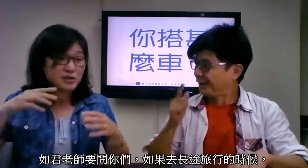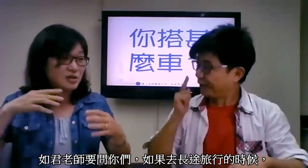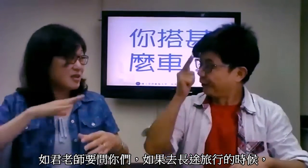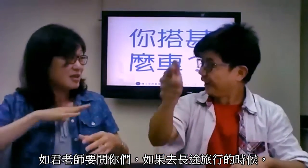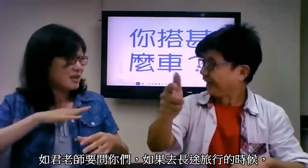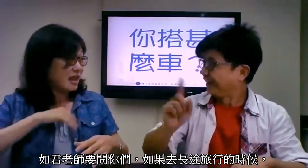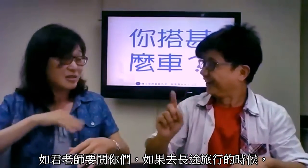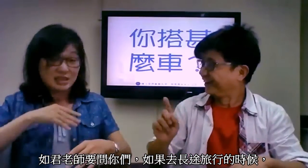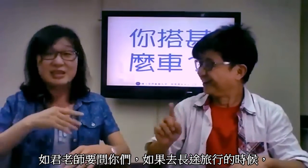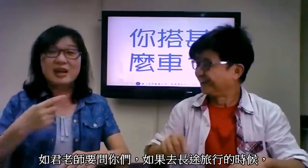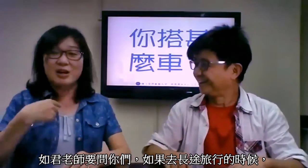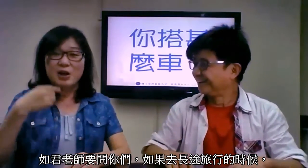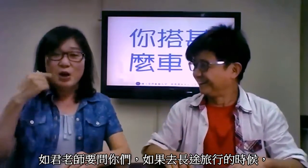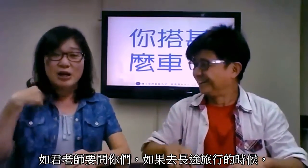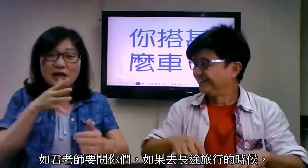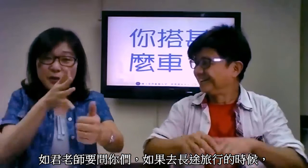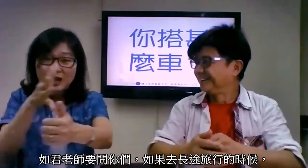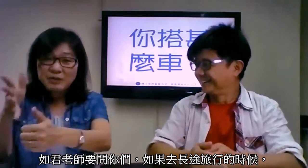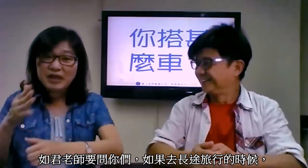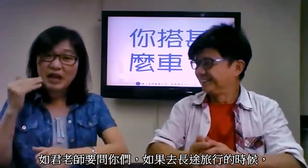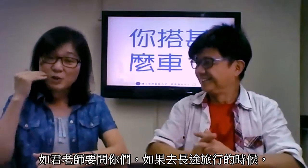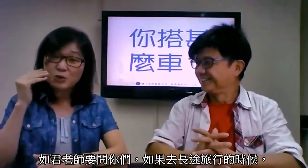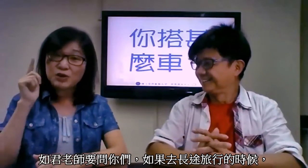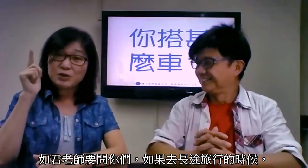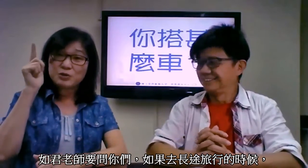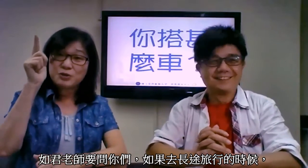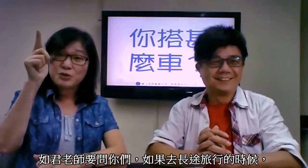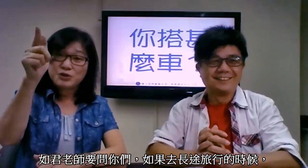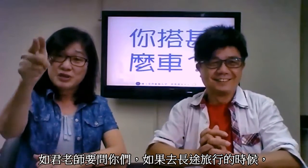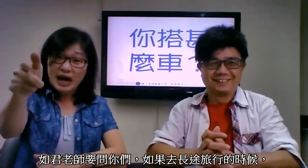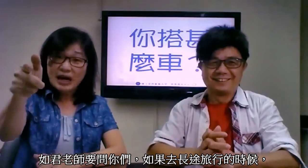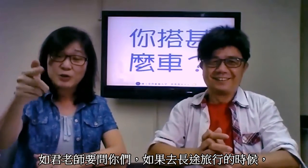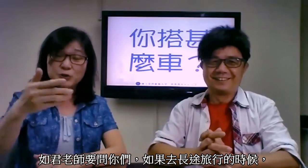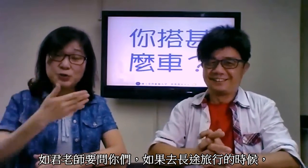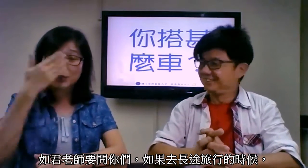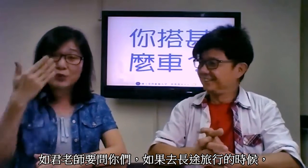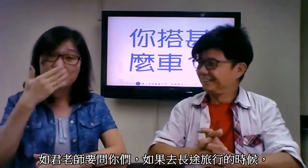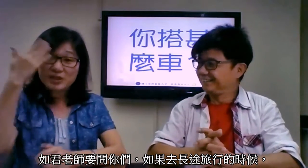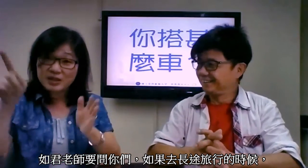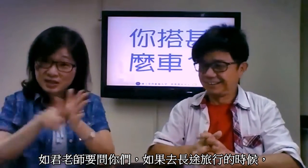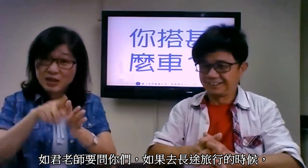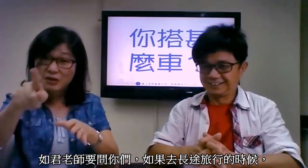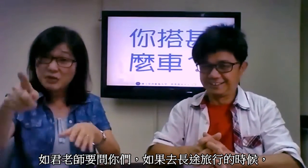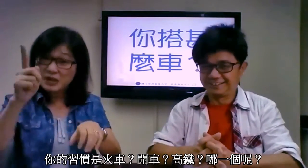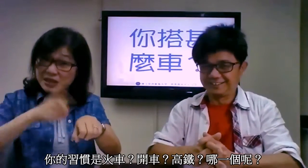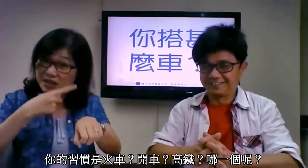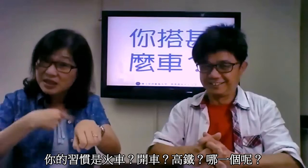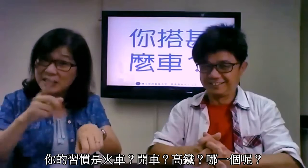如今老师要问你们呢，如果去长途旅行的时候，你的